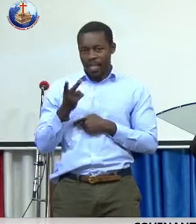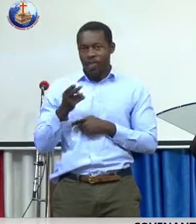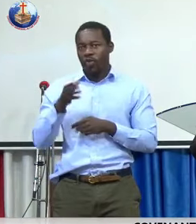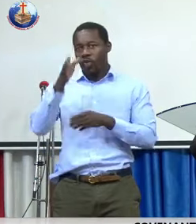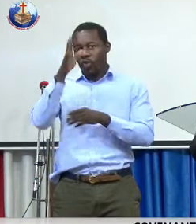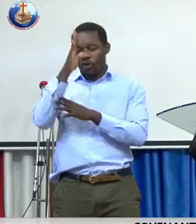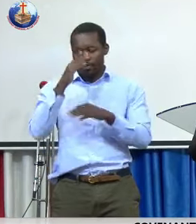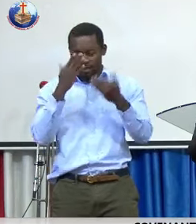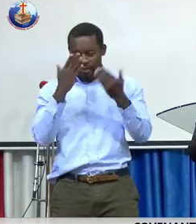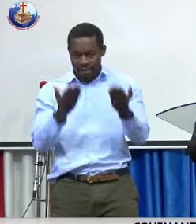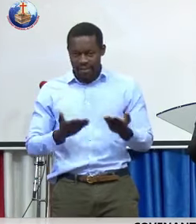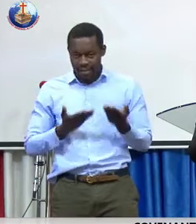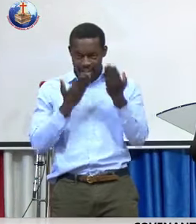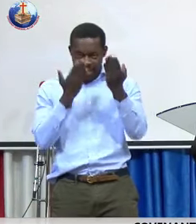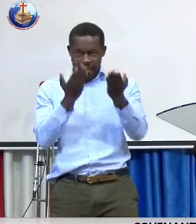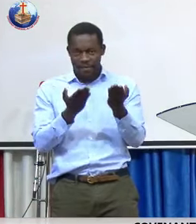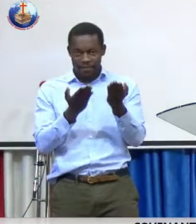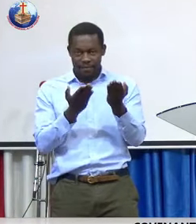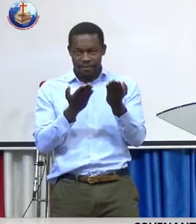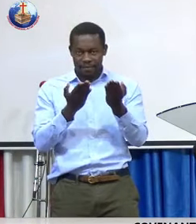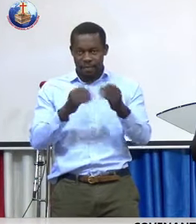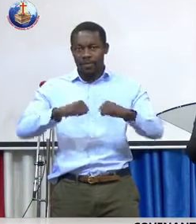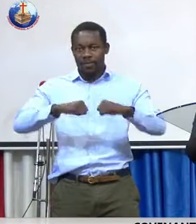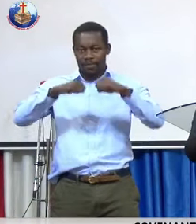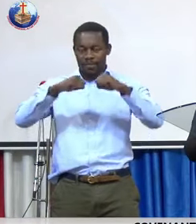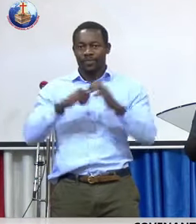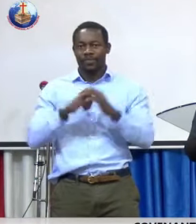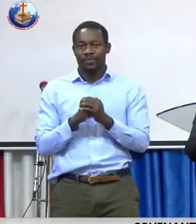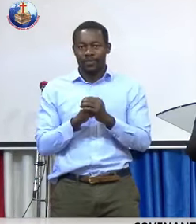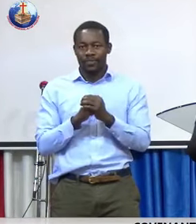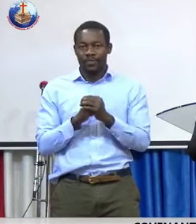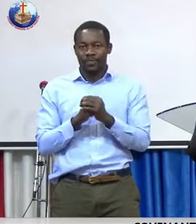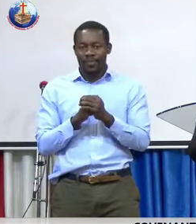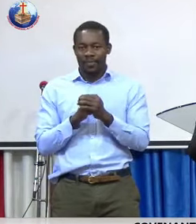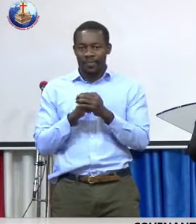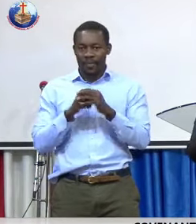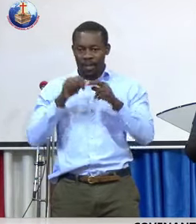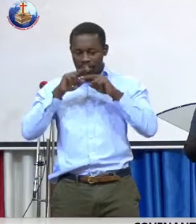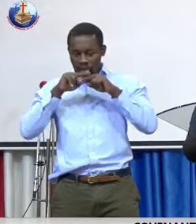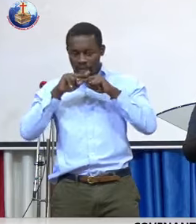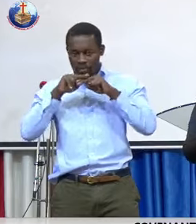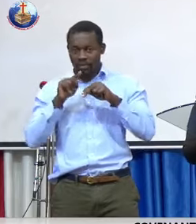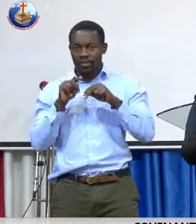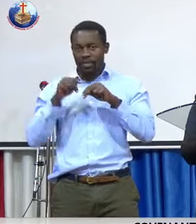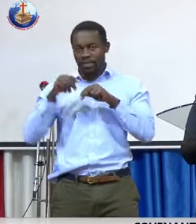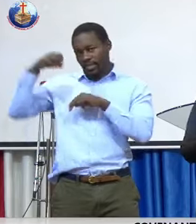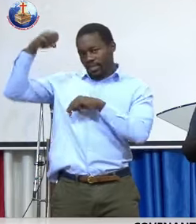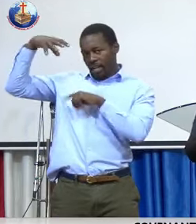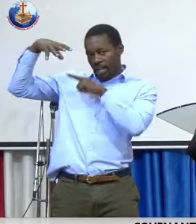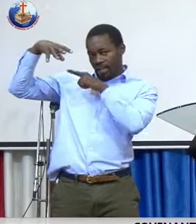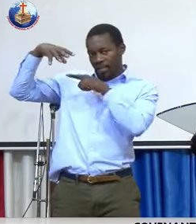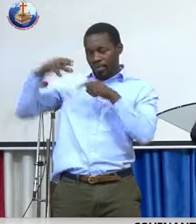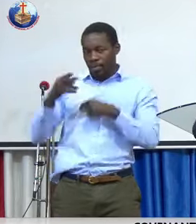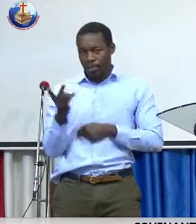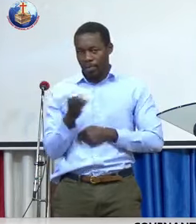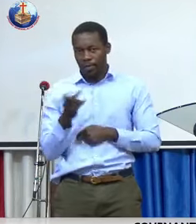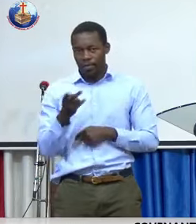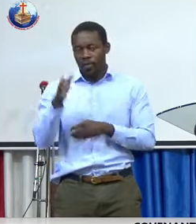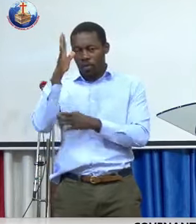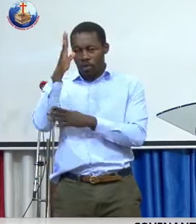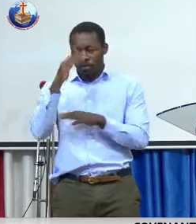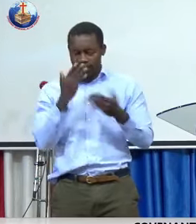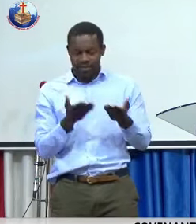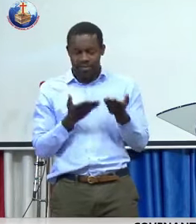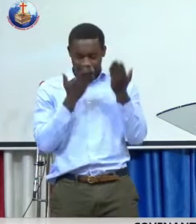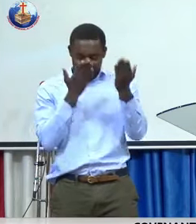God-given mandate, mamlaka yaliyopewa kwetu na Mungu. Salt and light, chumvi na nuru, our God-given mandate,